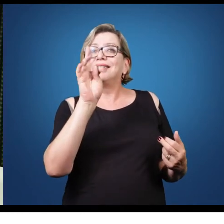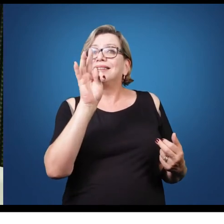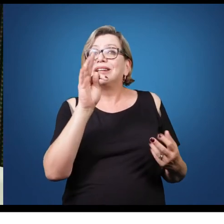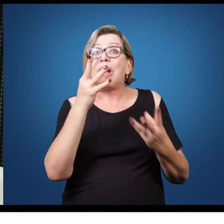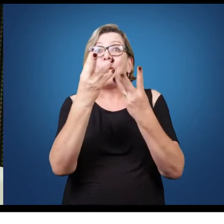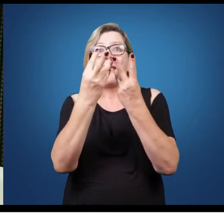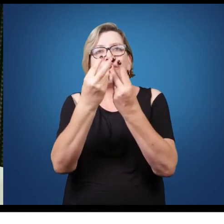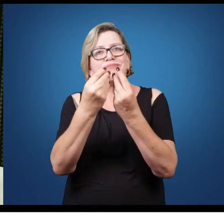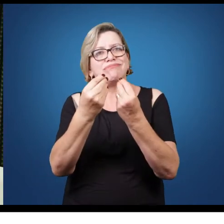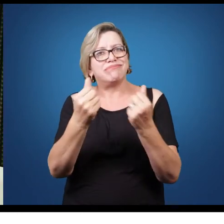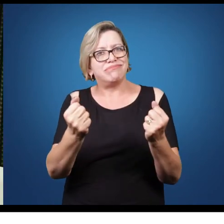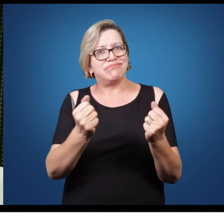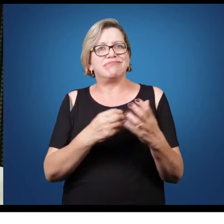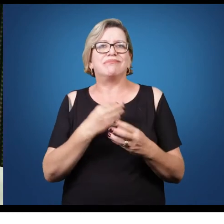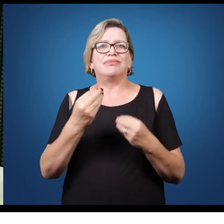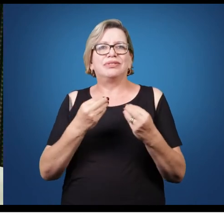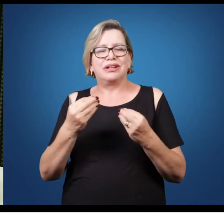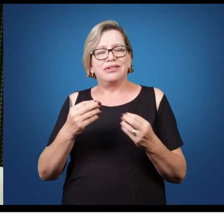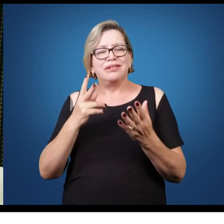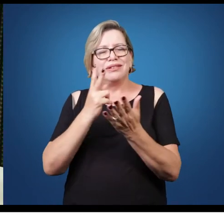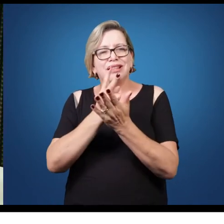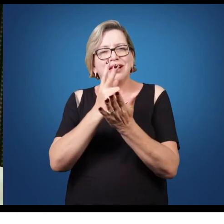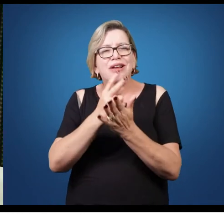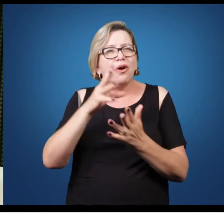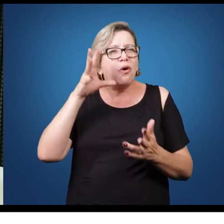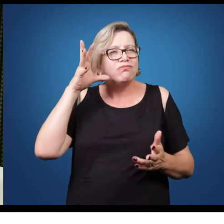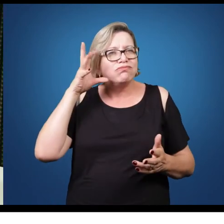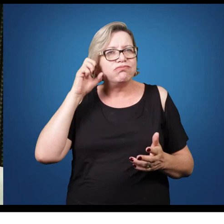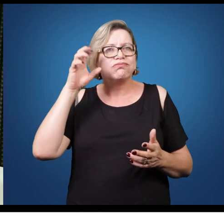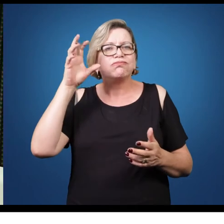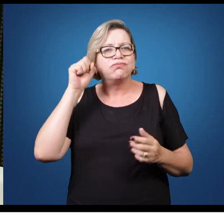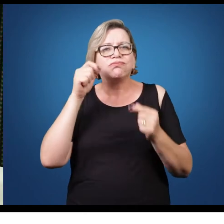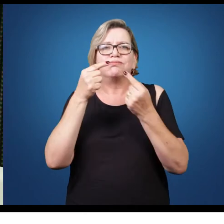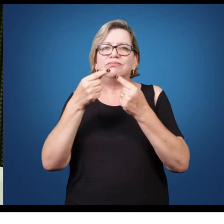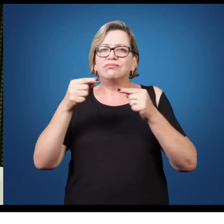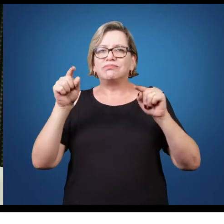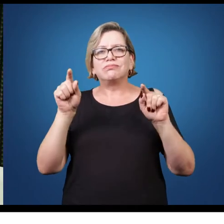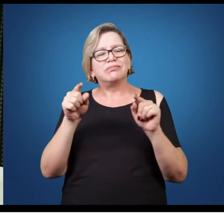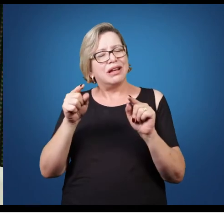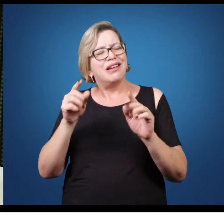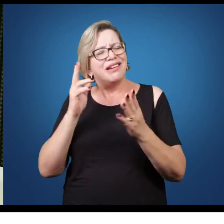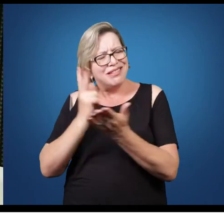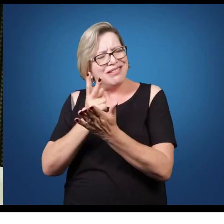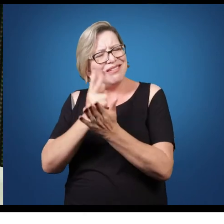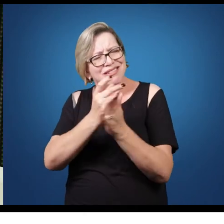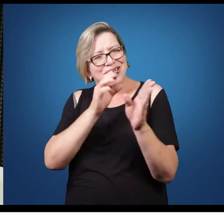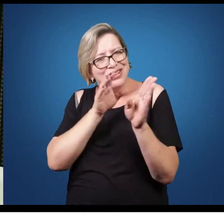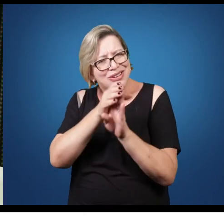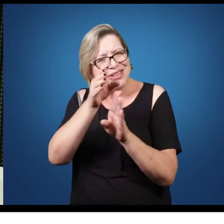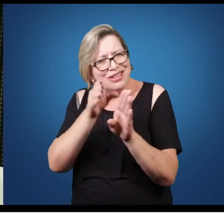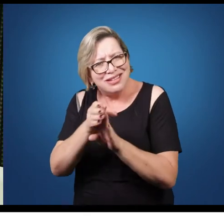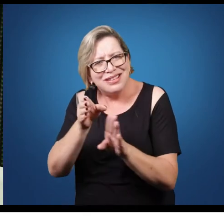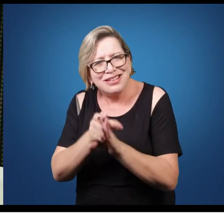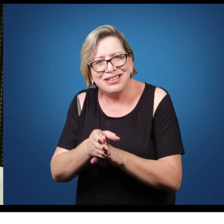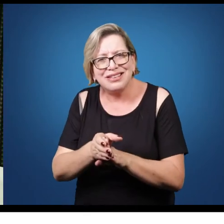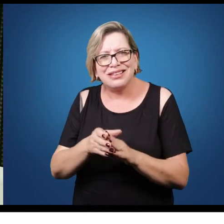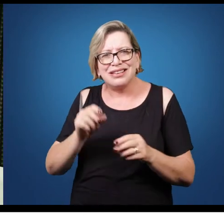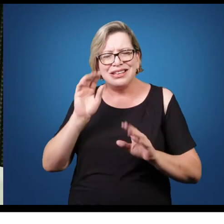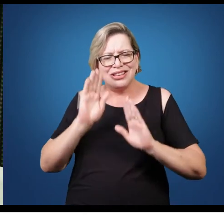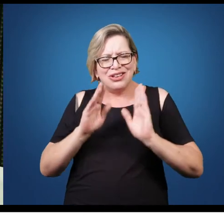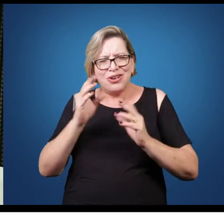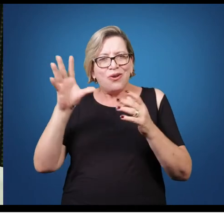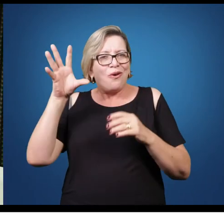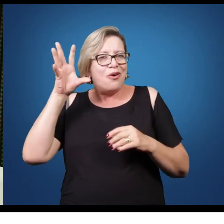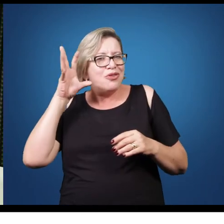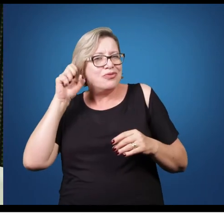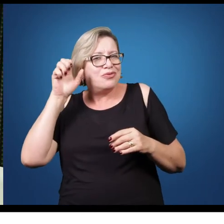então vamos passar um tempo escutando a música e ao longo da vida eu recomendo que lhes faça prática não escuto um determinado repertório